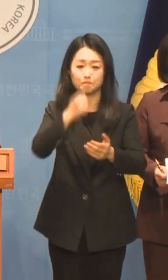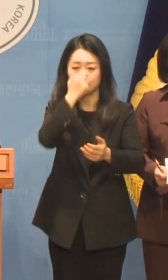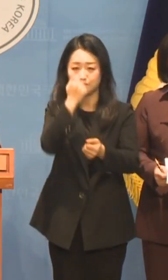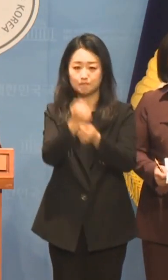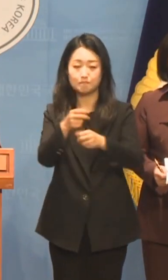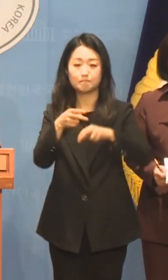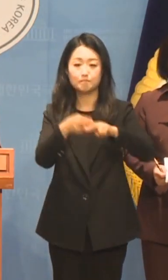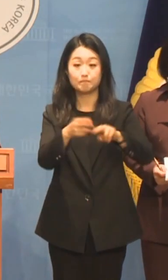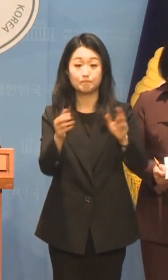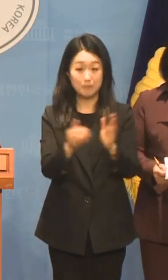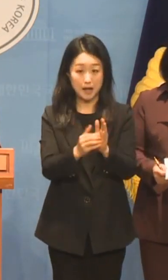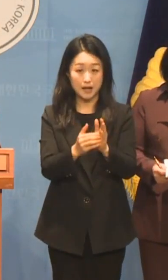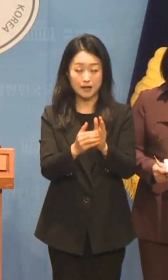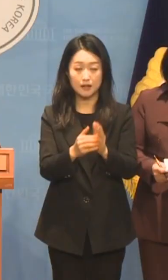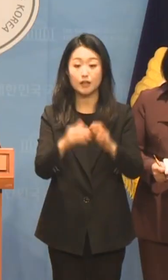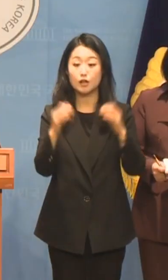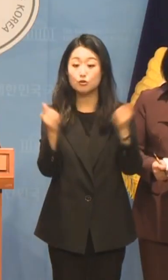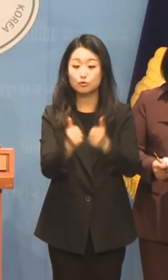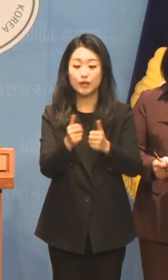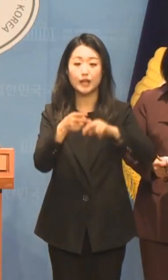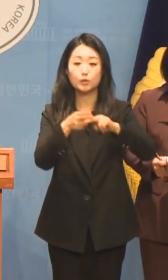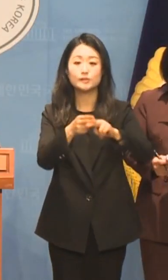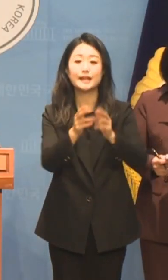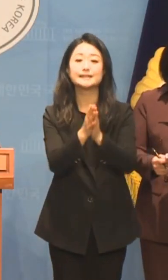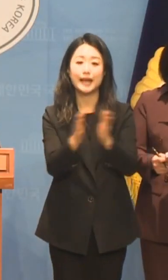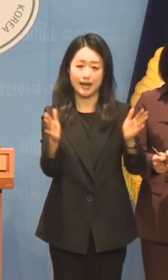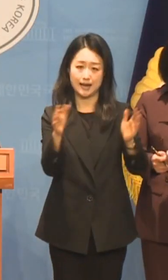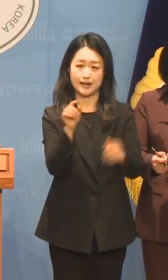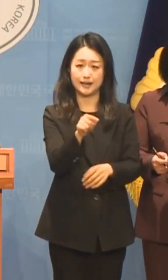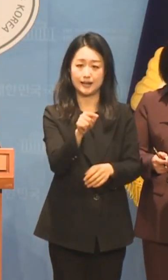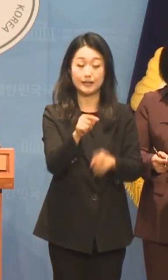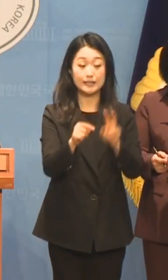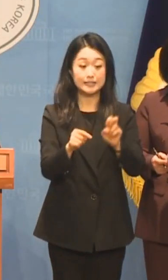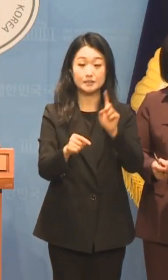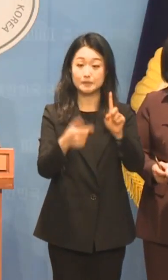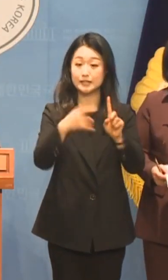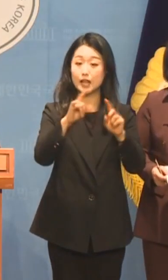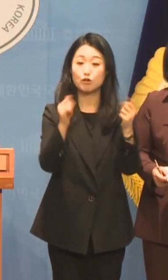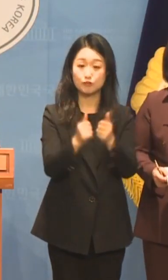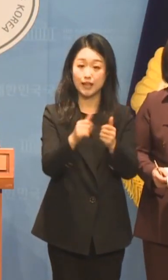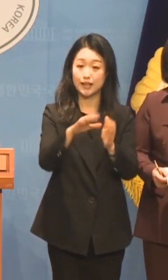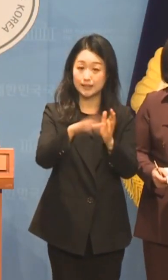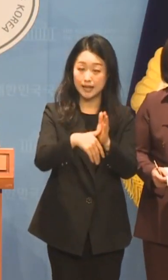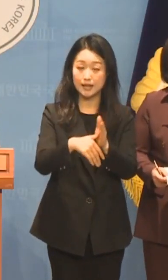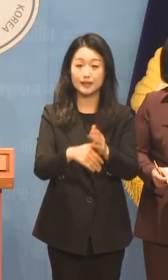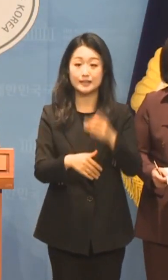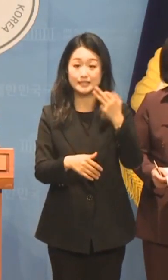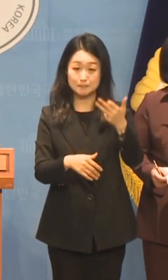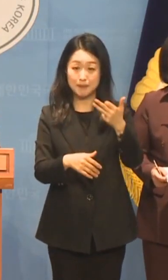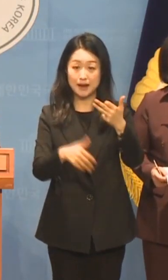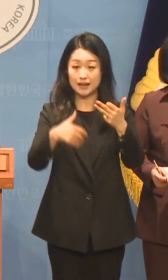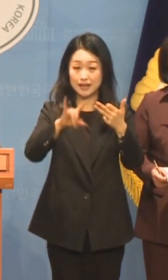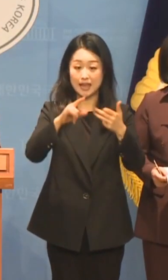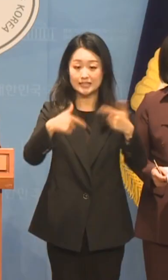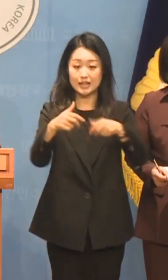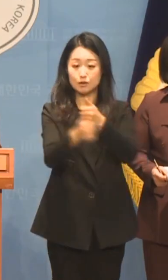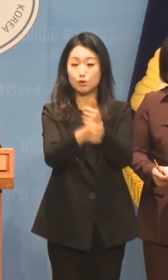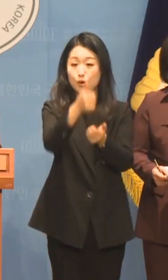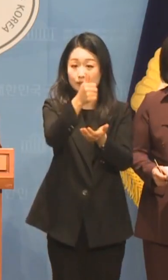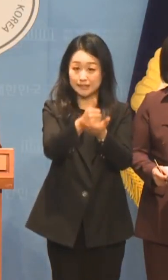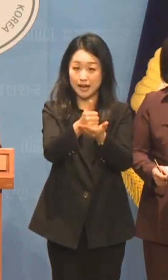시작했습니다. 그것이 의회 독재의 시작이었습니다. 21대 국회에서도 18개 전체